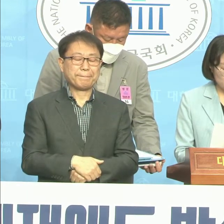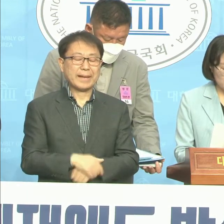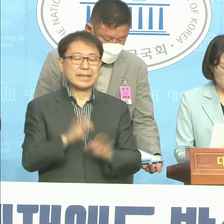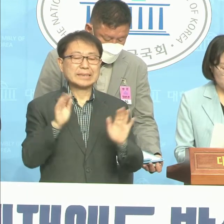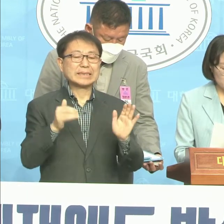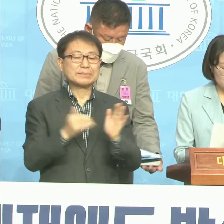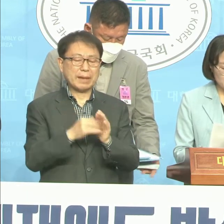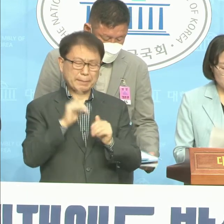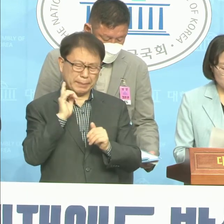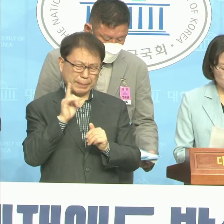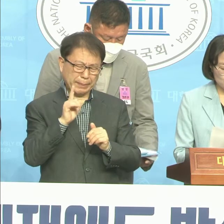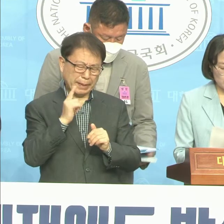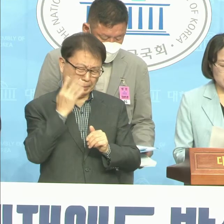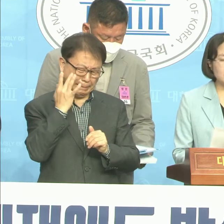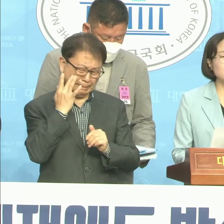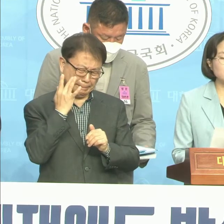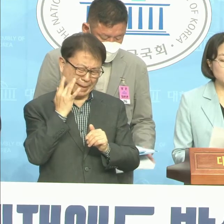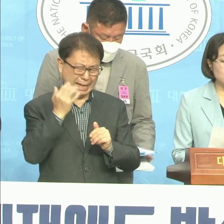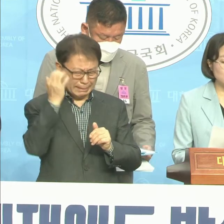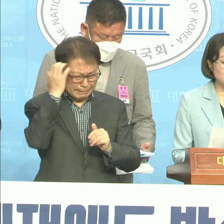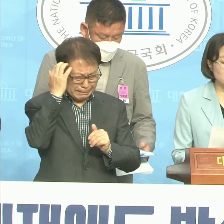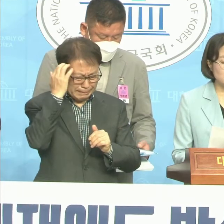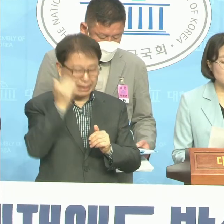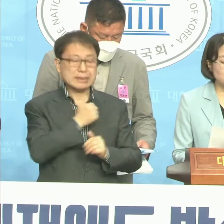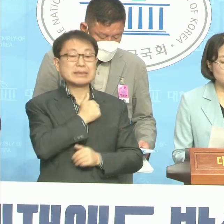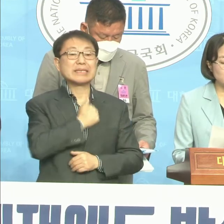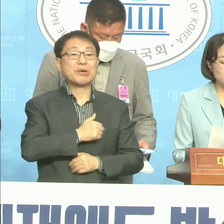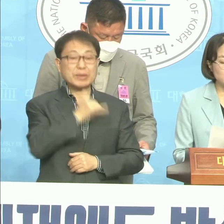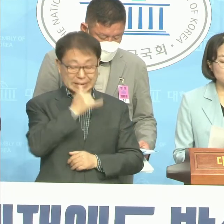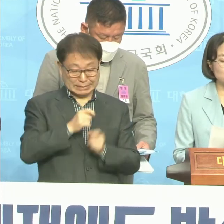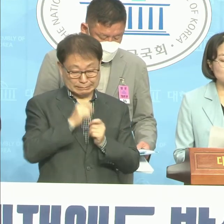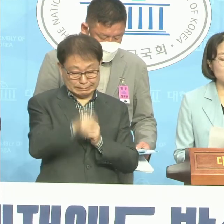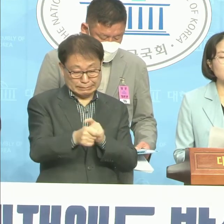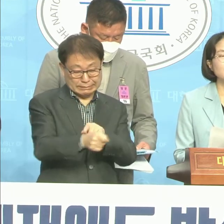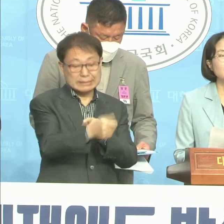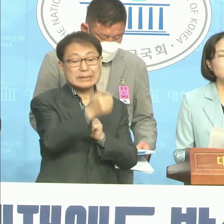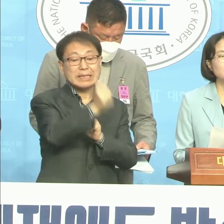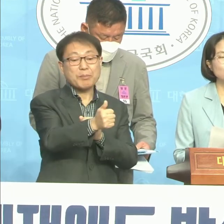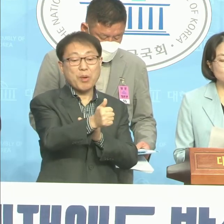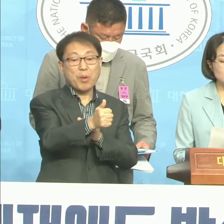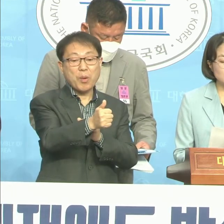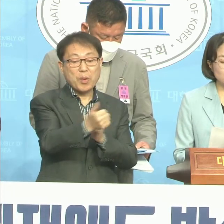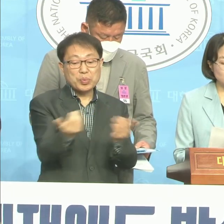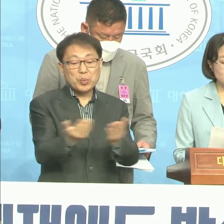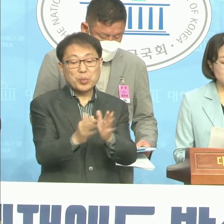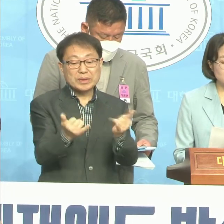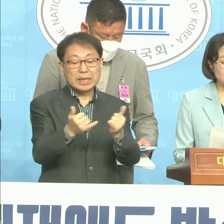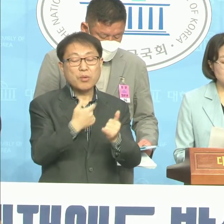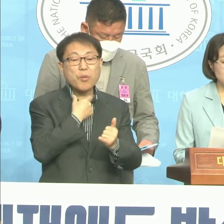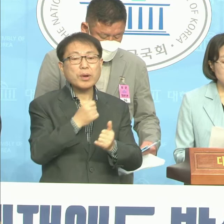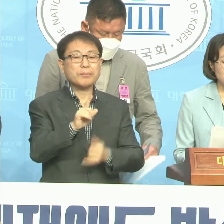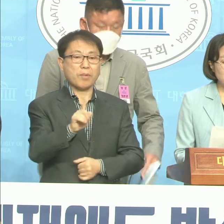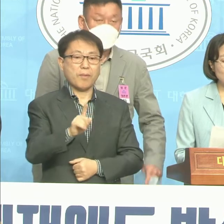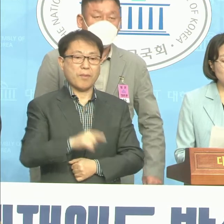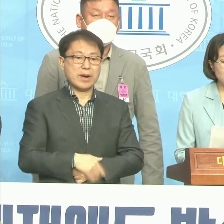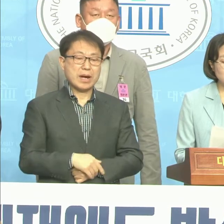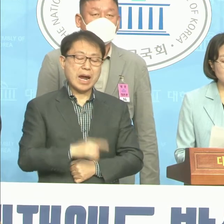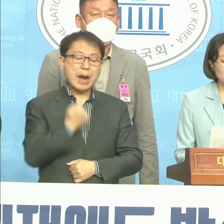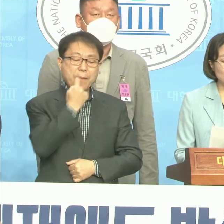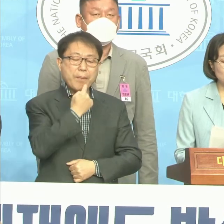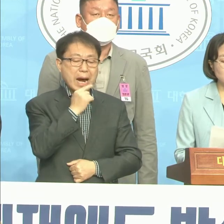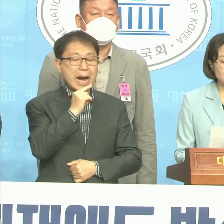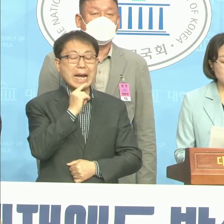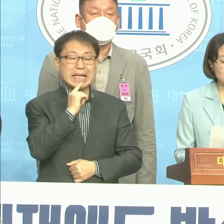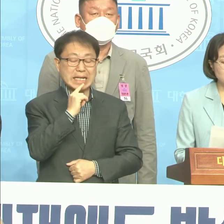지금도 밀 피가 마르는 고통 일상을 견디고 있는 하도급 업체 대표들과 노동자들이 원하는건 말로만